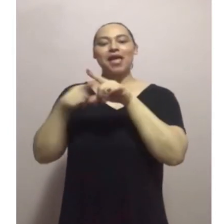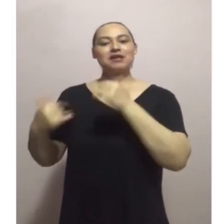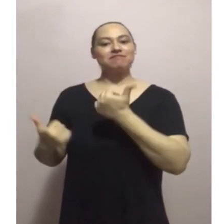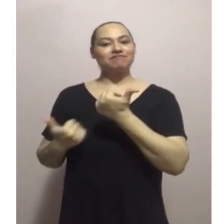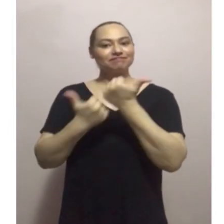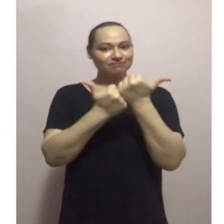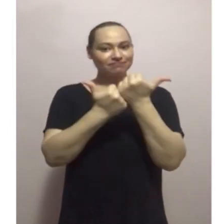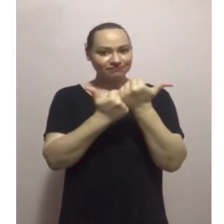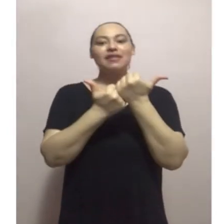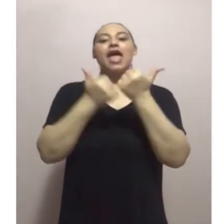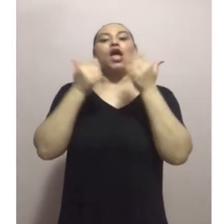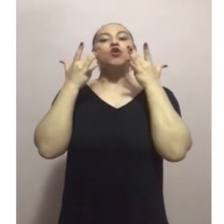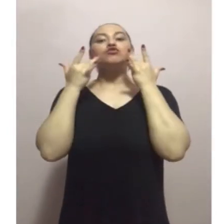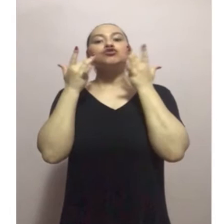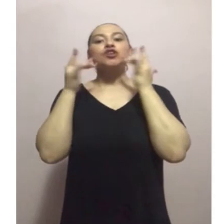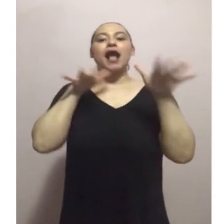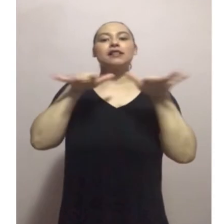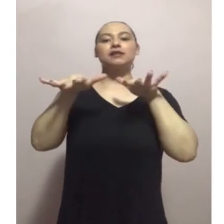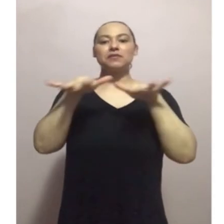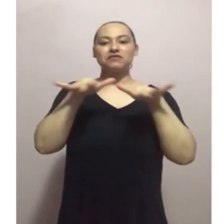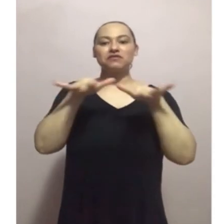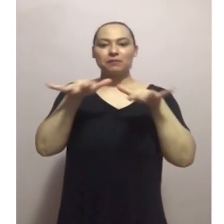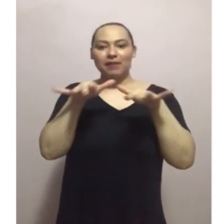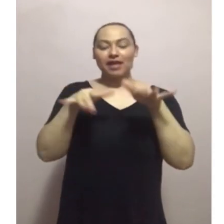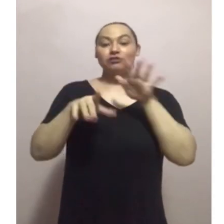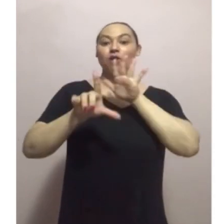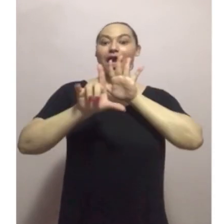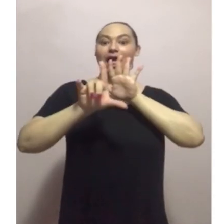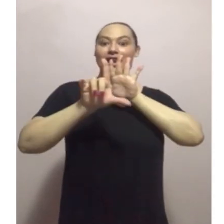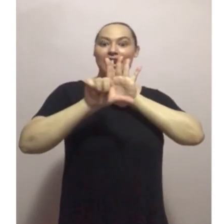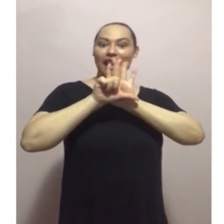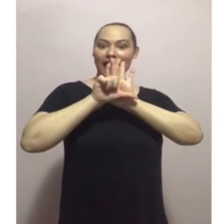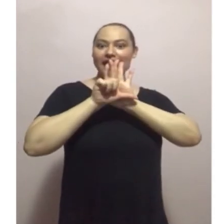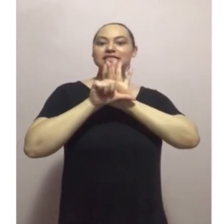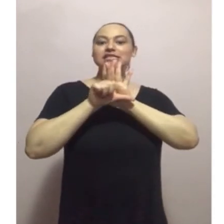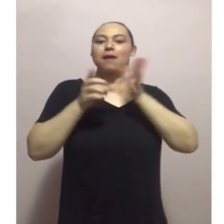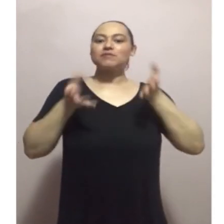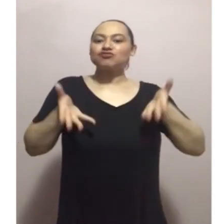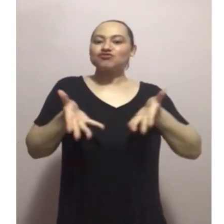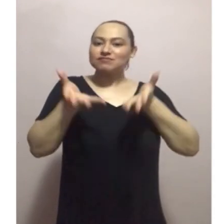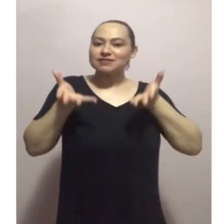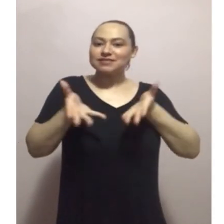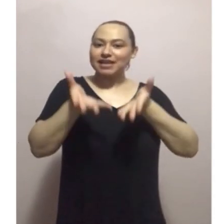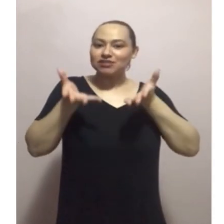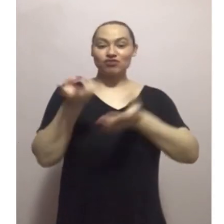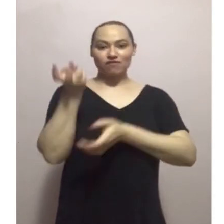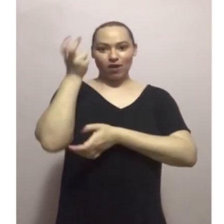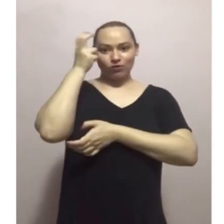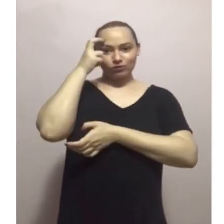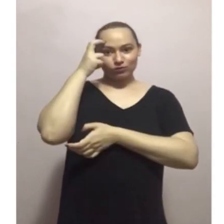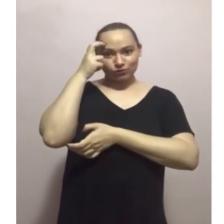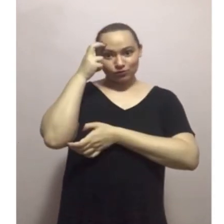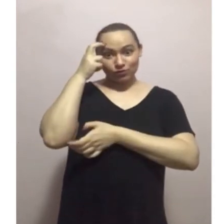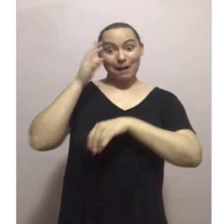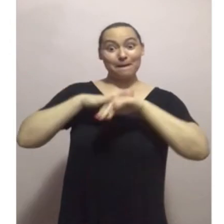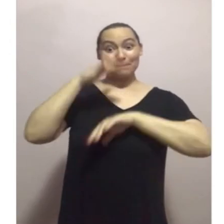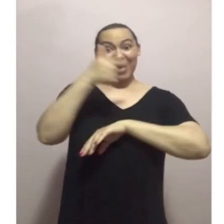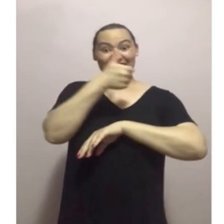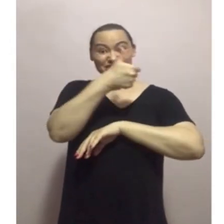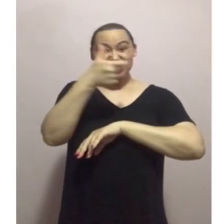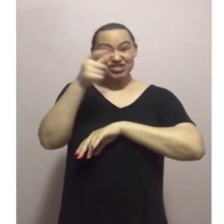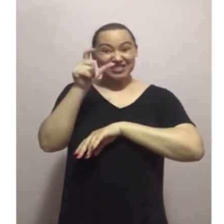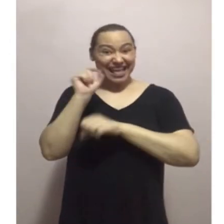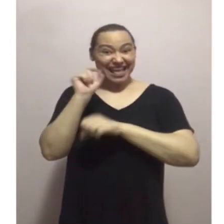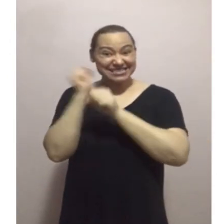O Teatro em Movimento é um projeto viabilizado por meio da Lei Federal de Incentivo à Cultura e tem há mais de 10 anos